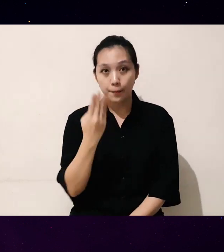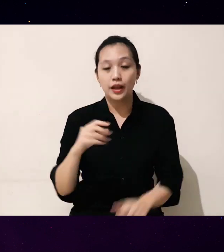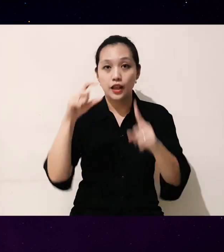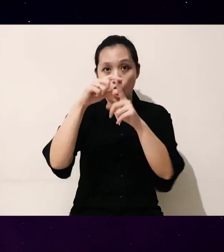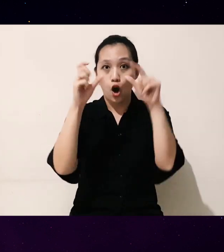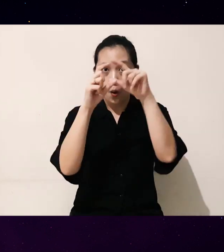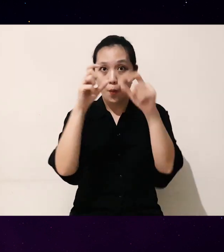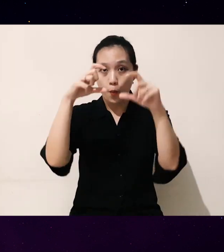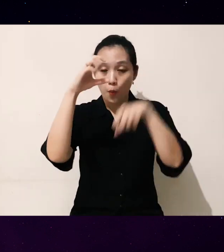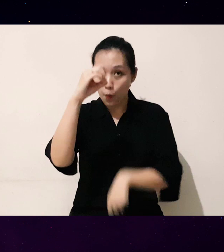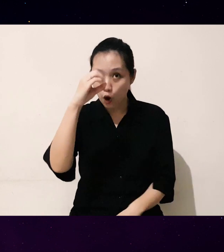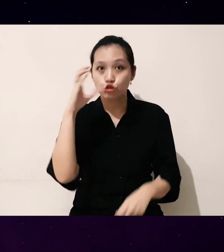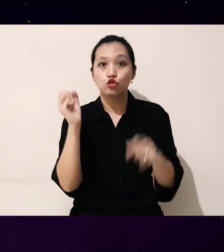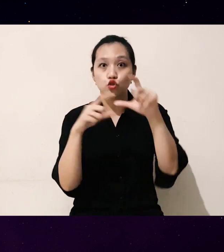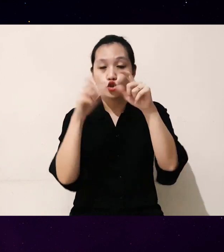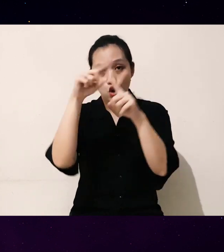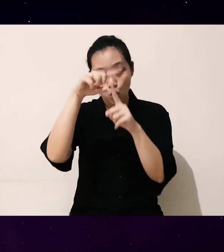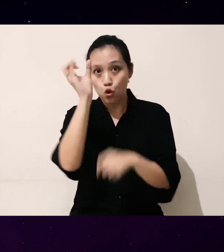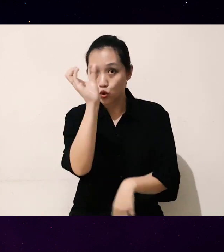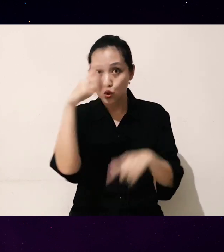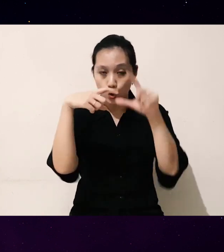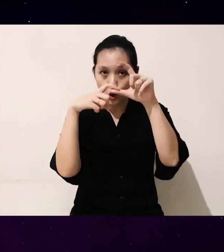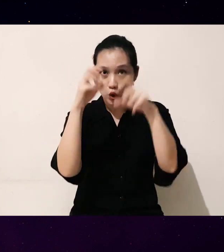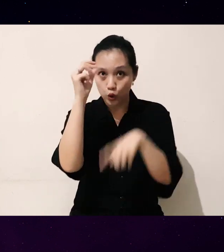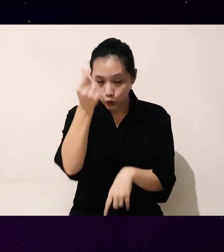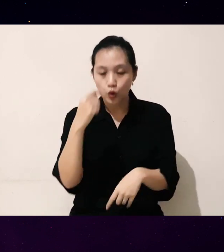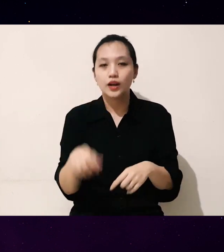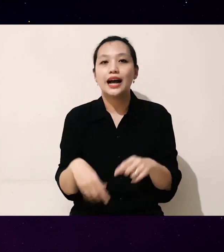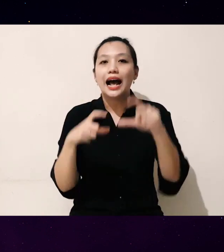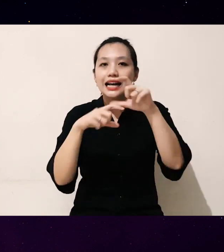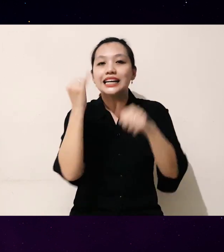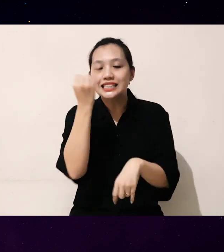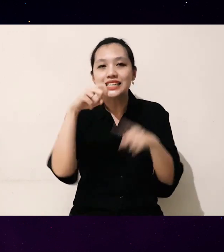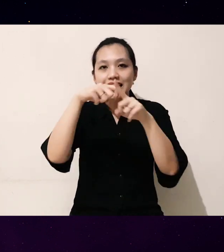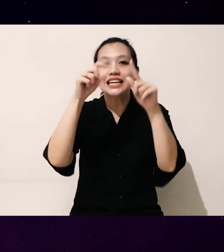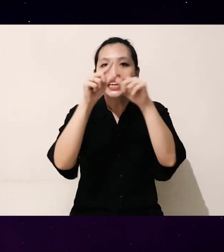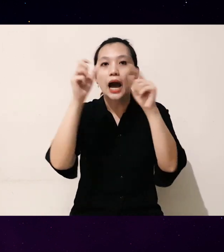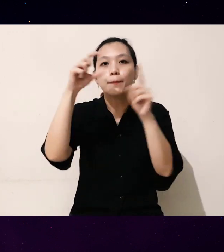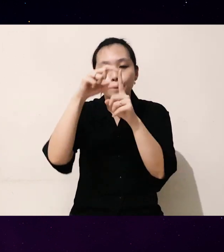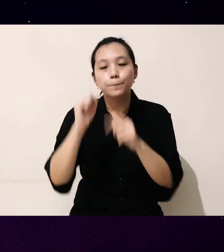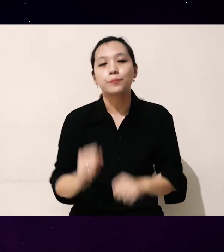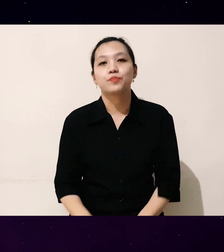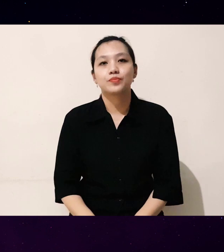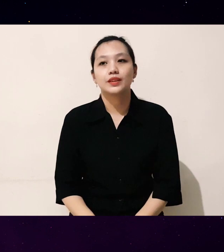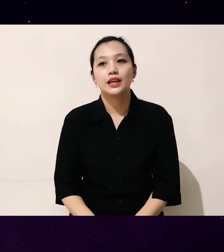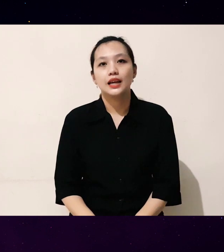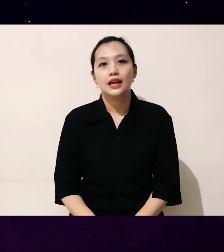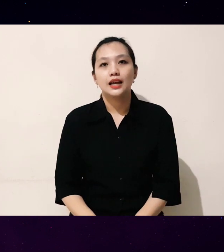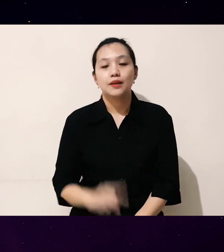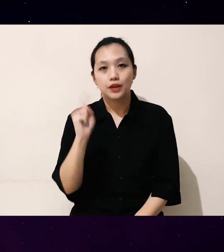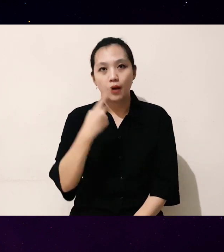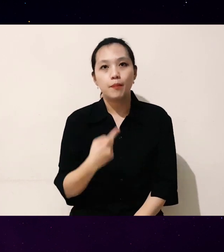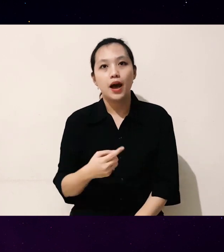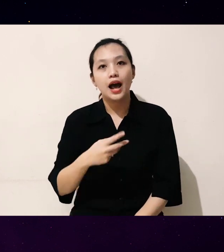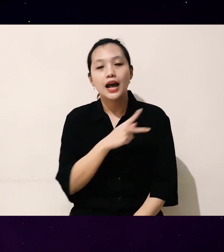bagi kehidupan Anda dan kehidupan saya. Empat postur dari Raja Daud yang Tuhan ingin ada dalam